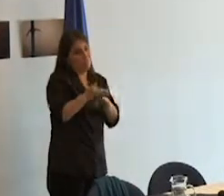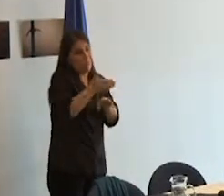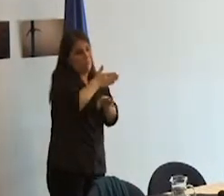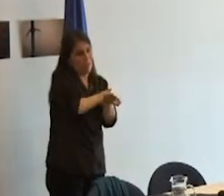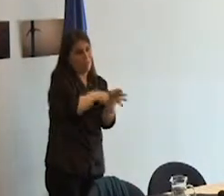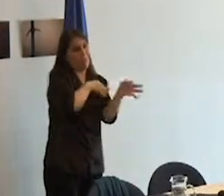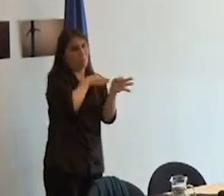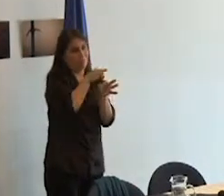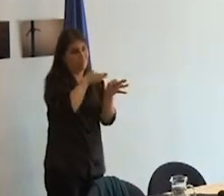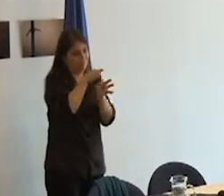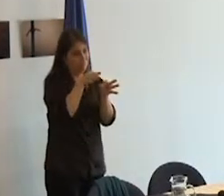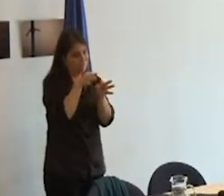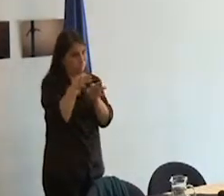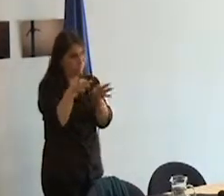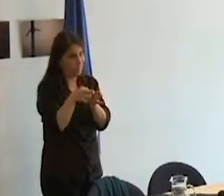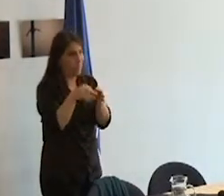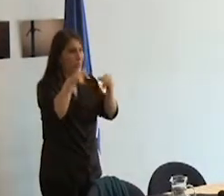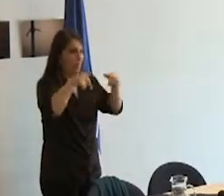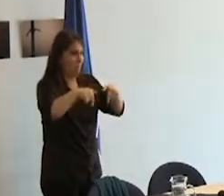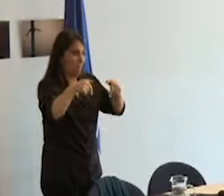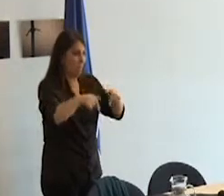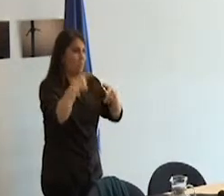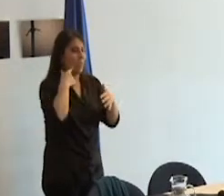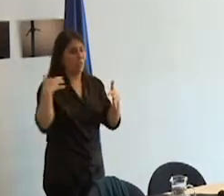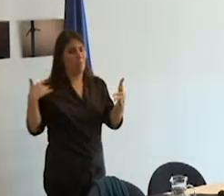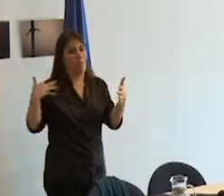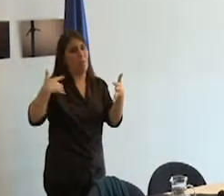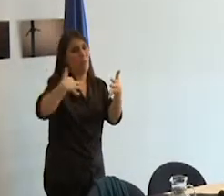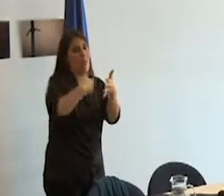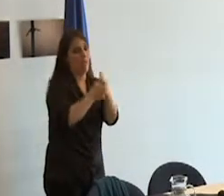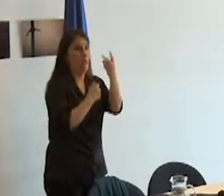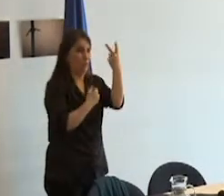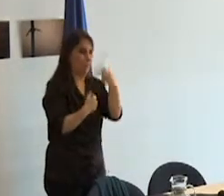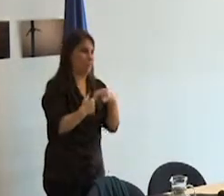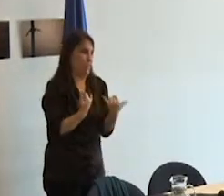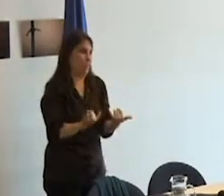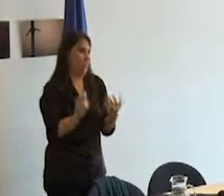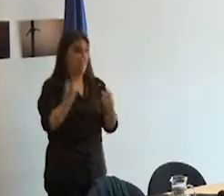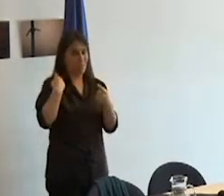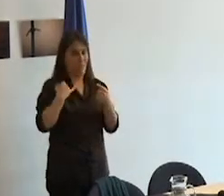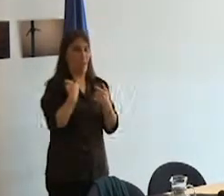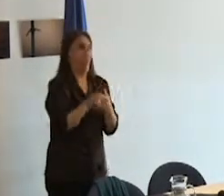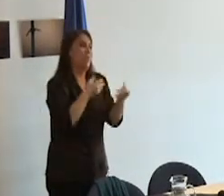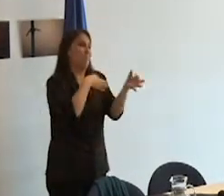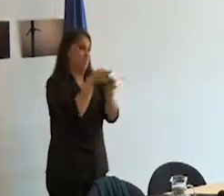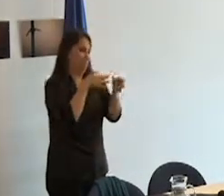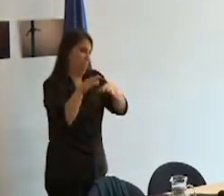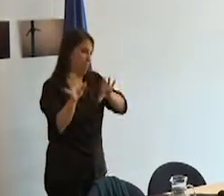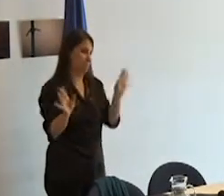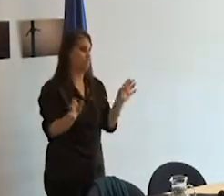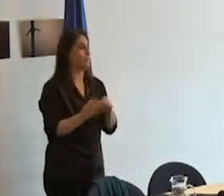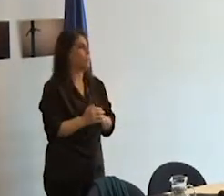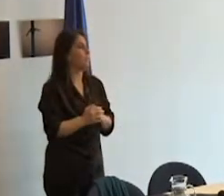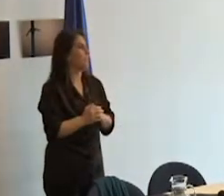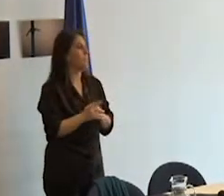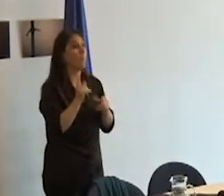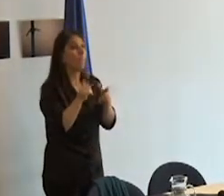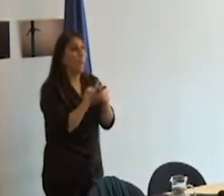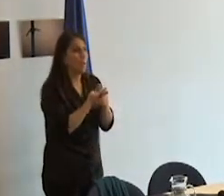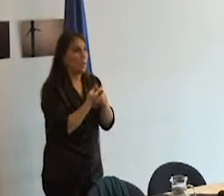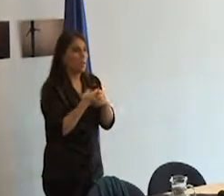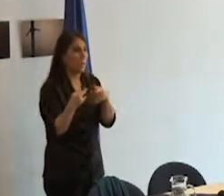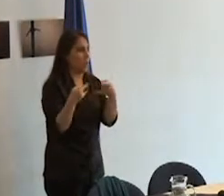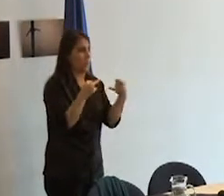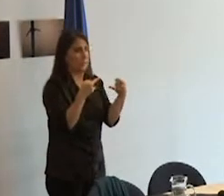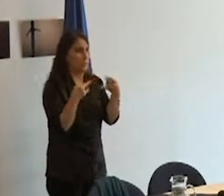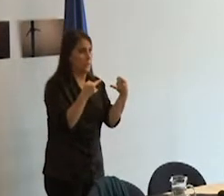gran suficiencia en este escenario en el transcurso de estos dos días. En este marco surgen las